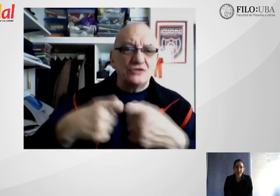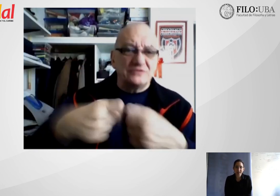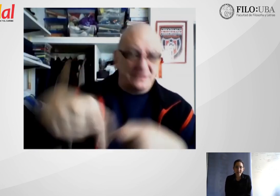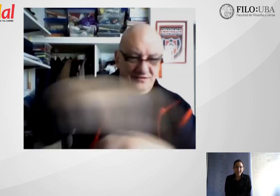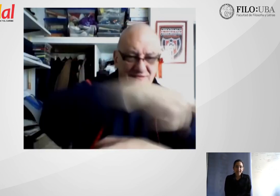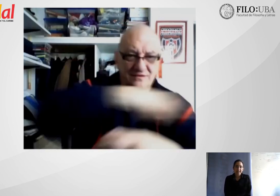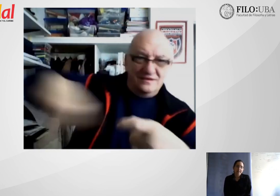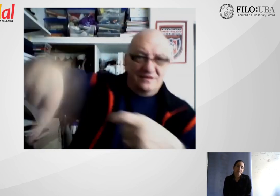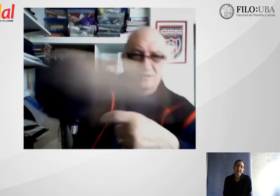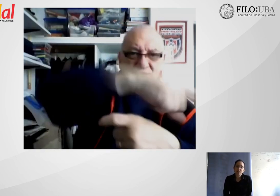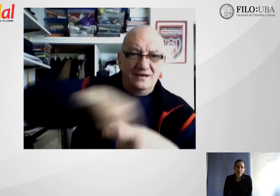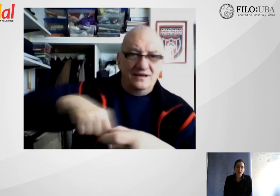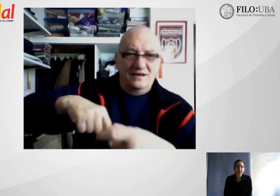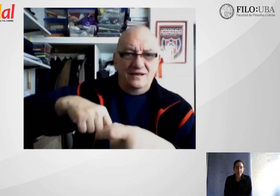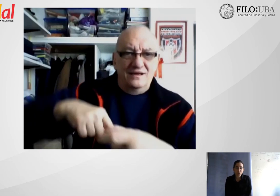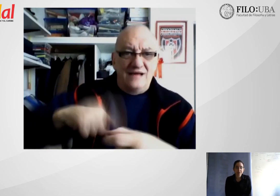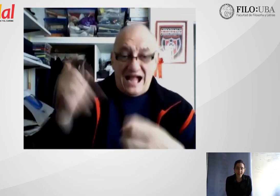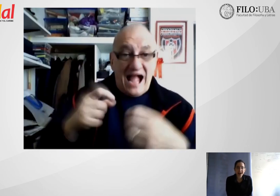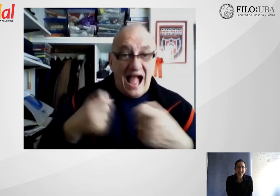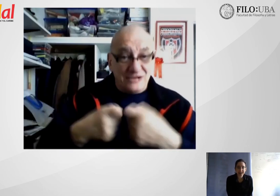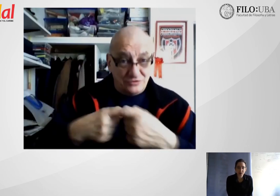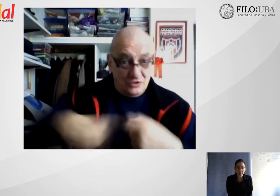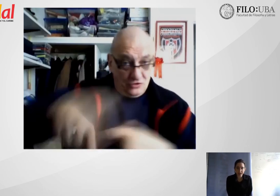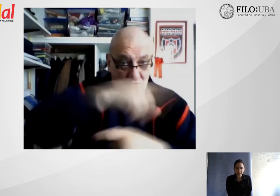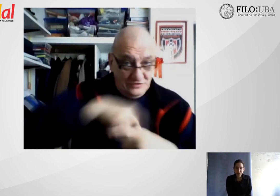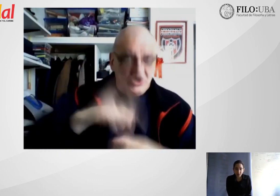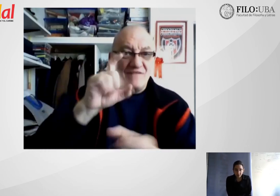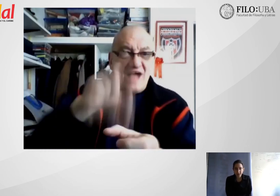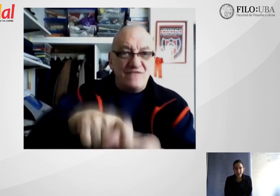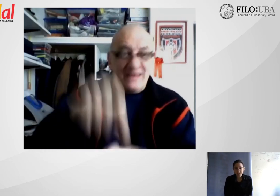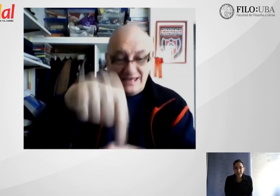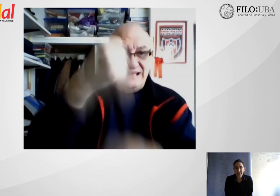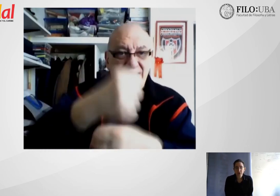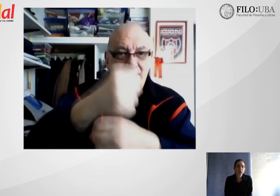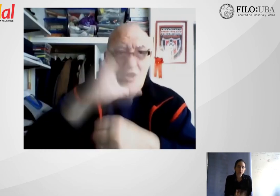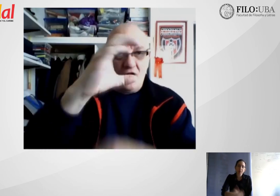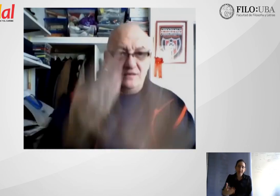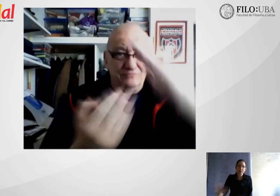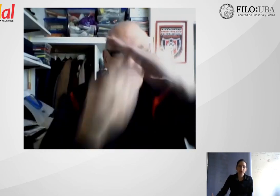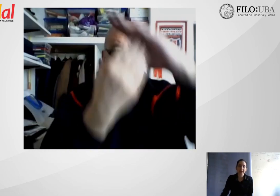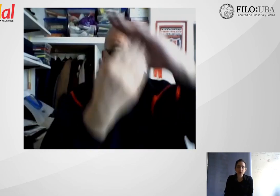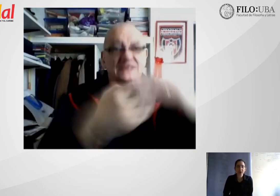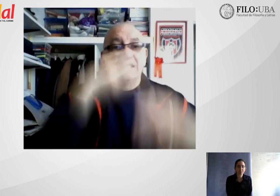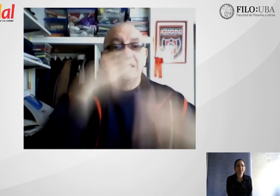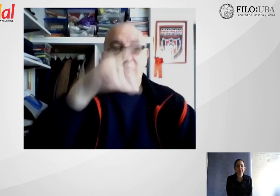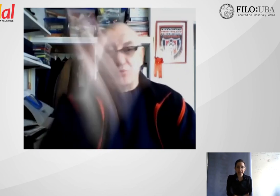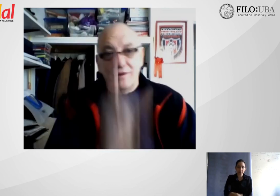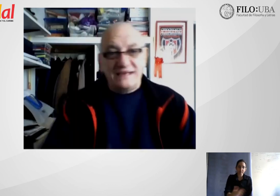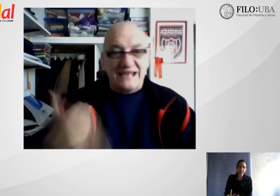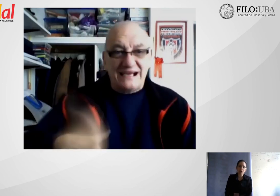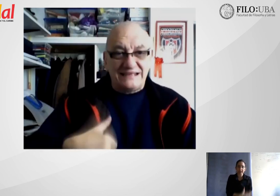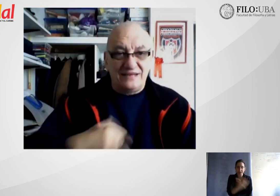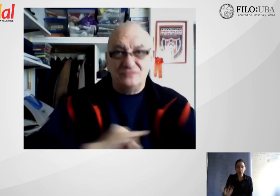que las asociaciones que estamos afiliadas a la Confederación, nosotros somos varias asociaciones de sordos que estamos afiliadas